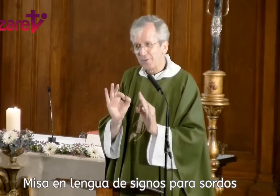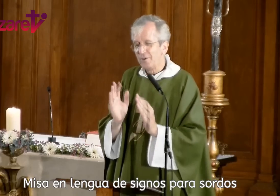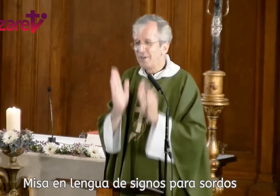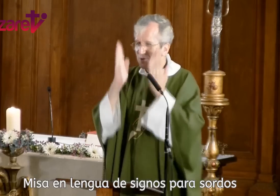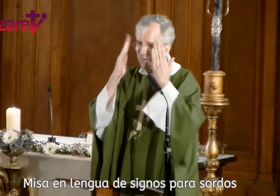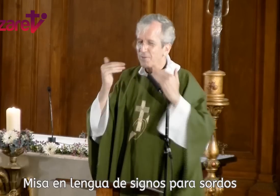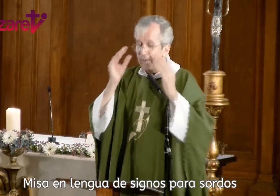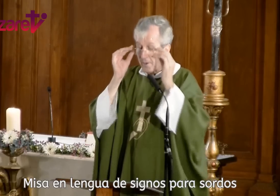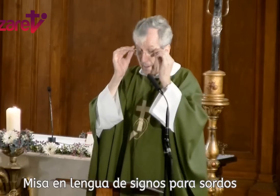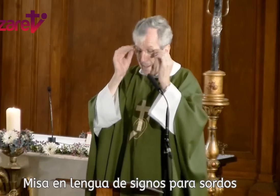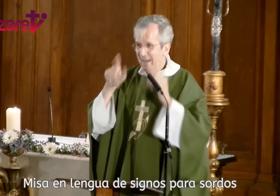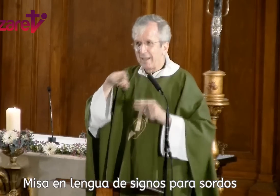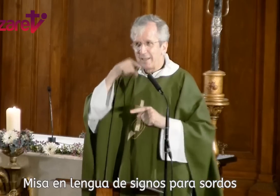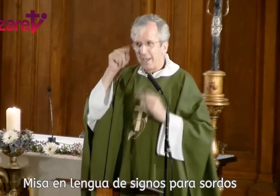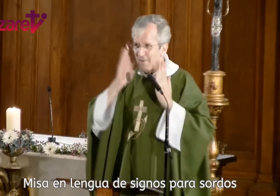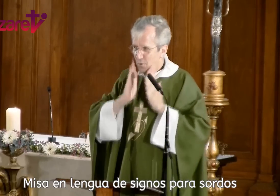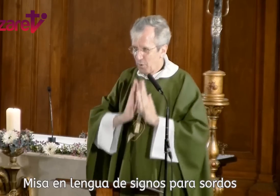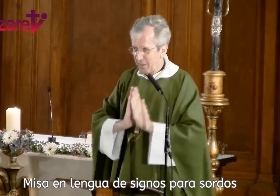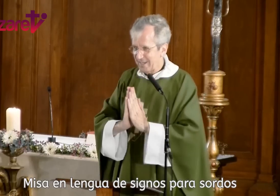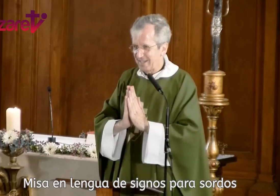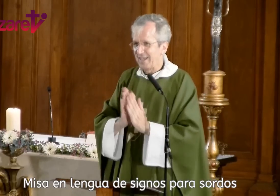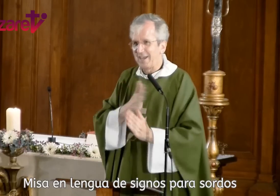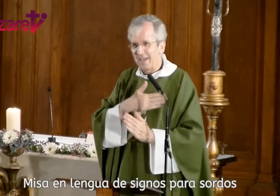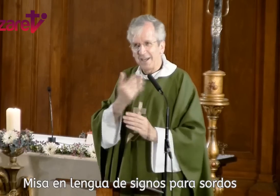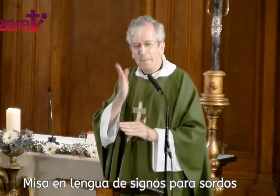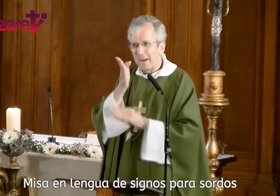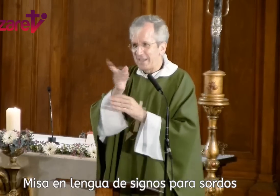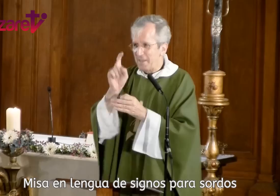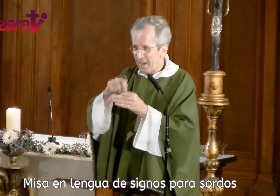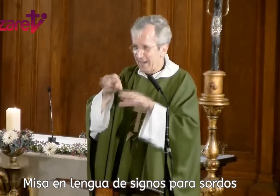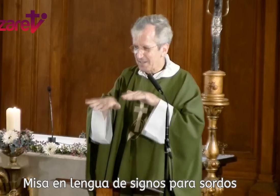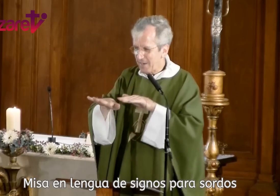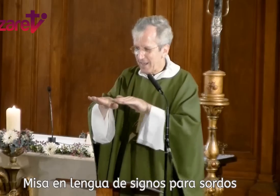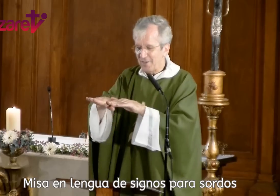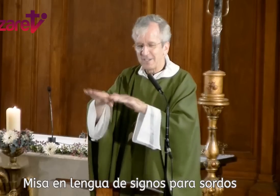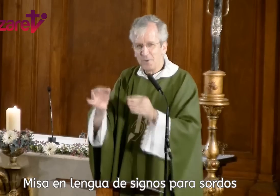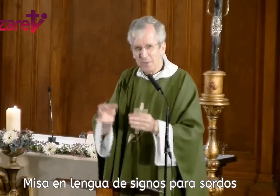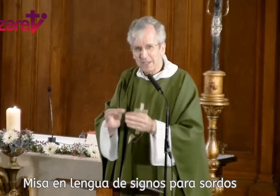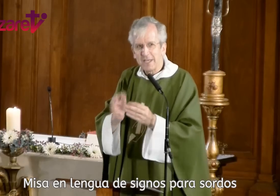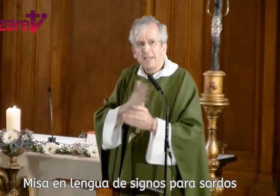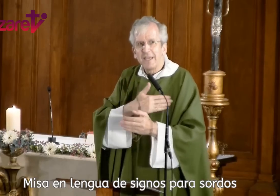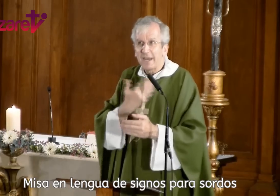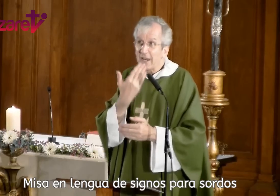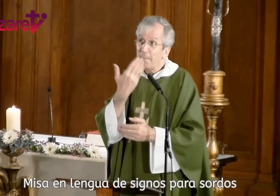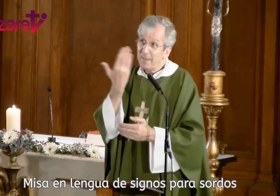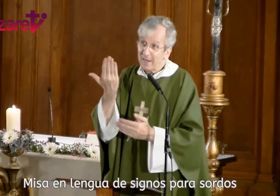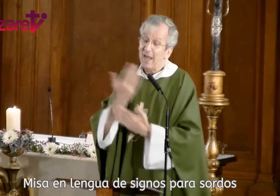todo su devoción de Lourdes, de querer participar en las peregrinaciones en Lourdes, de quererle pedir a la